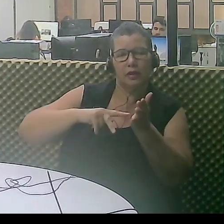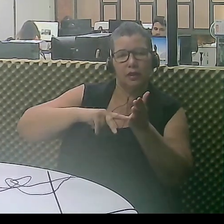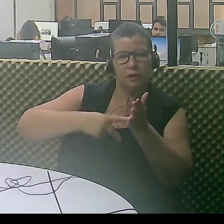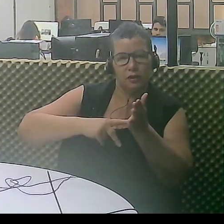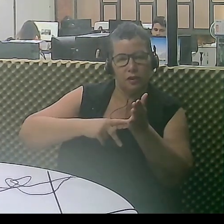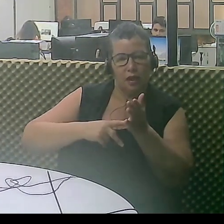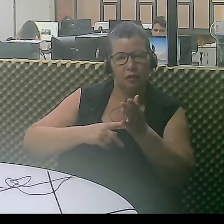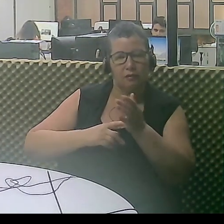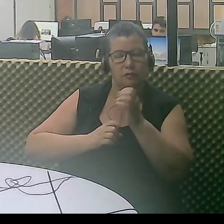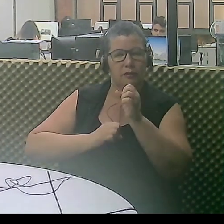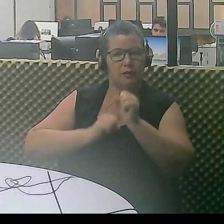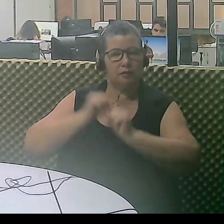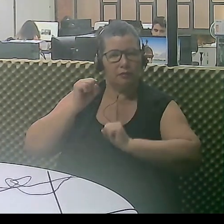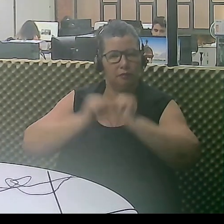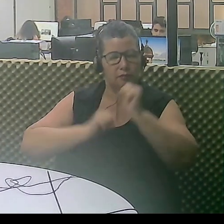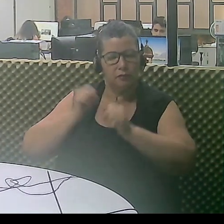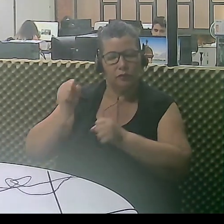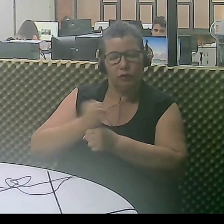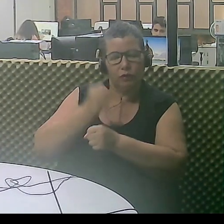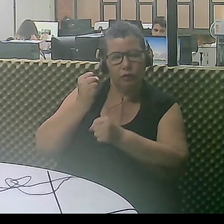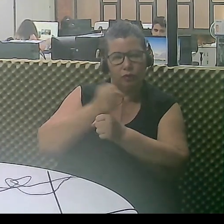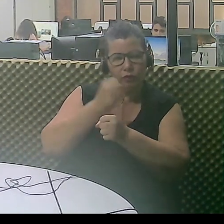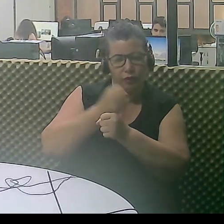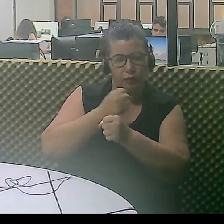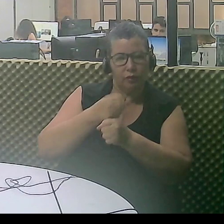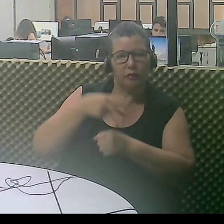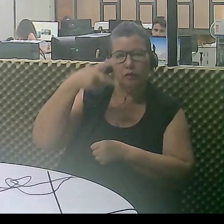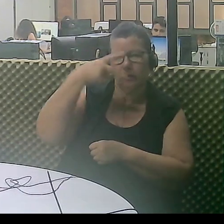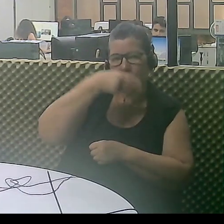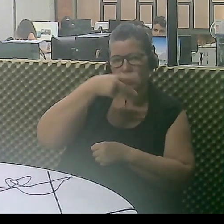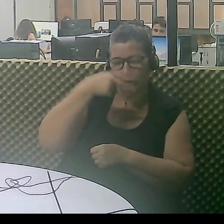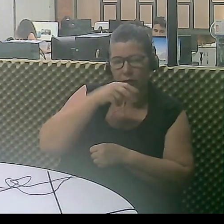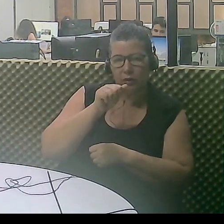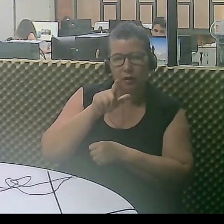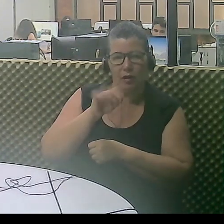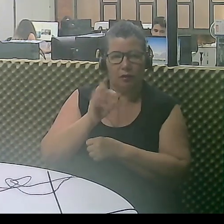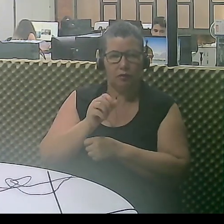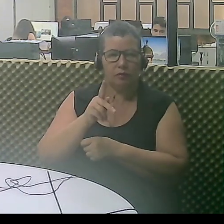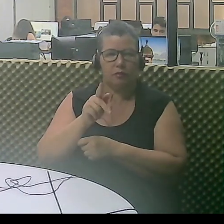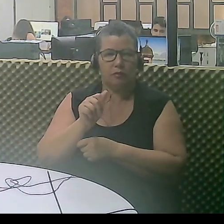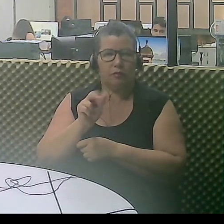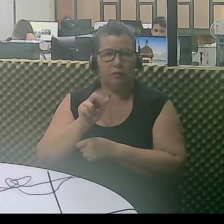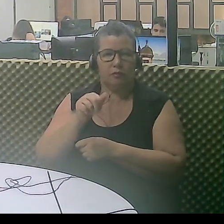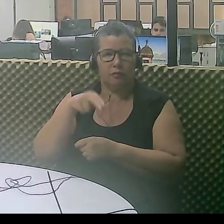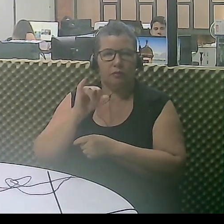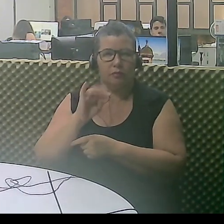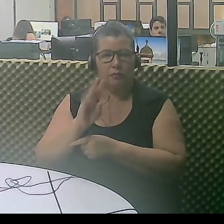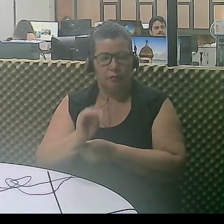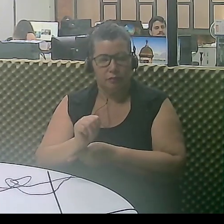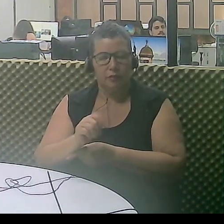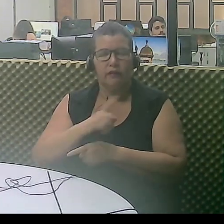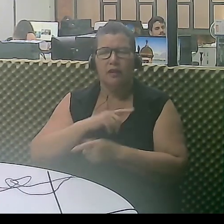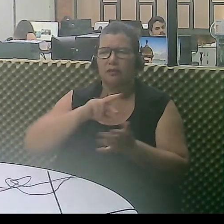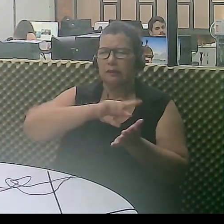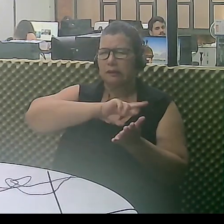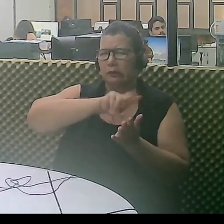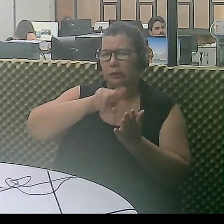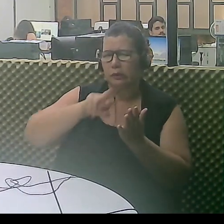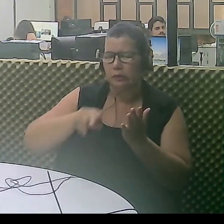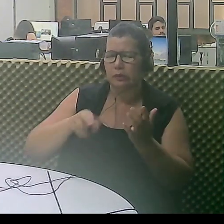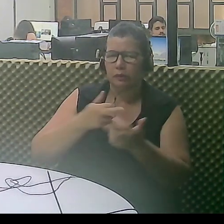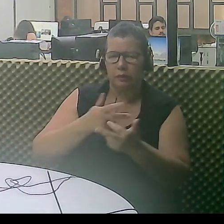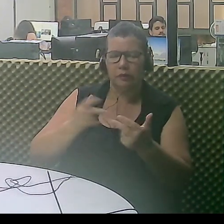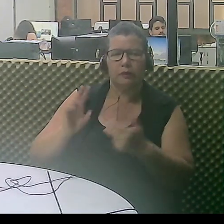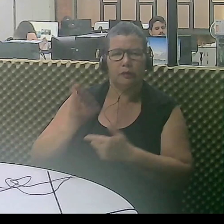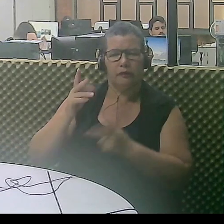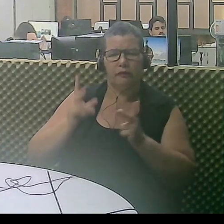Indústria da Construção Civil do Triângulo Mineiro e Alto Paranaíba, a edição terá feira de negócios com quiosques comerciais, vendas